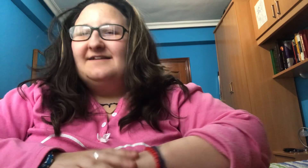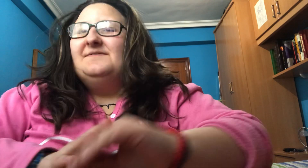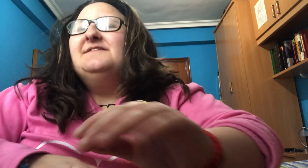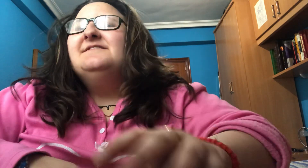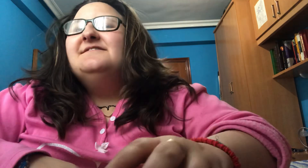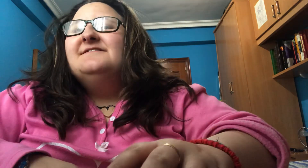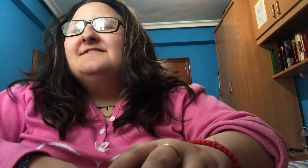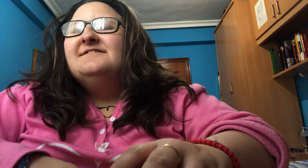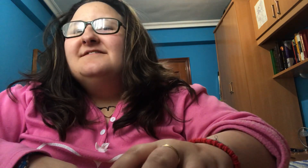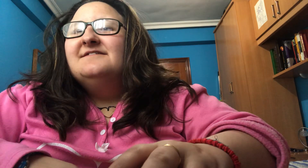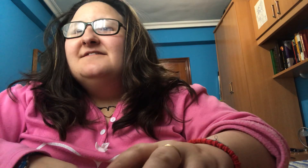bien.